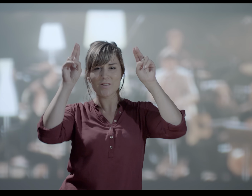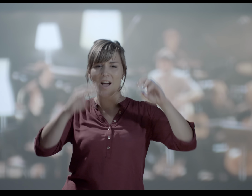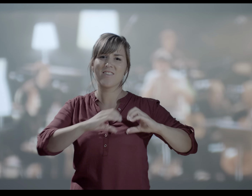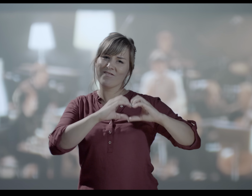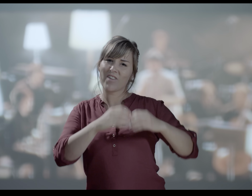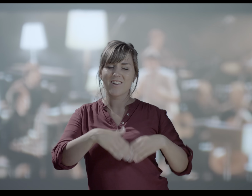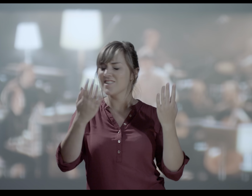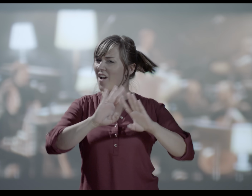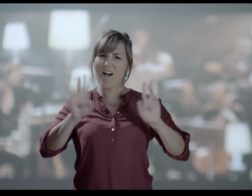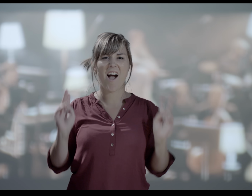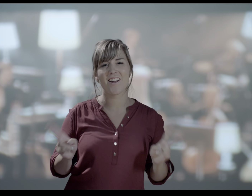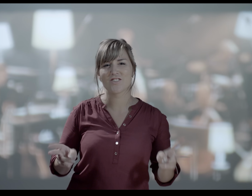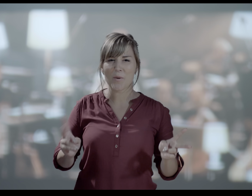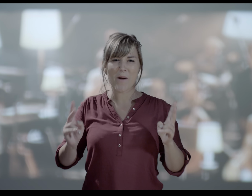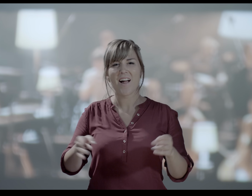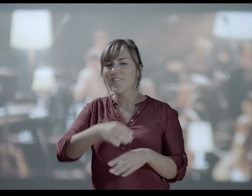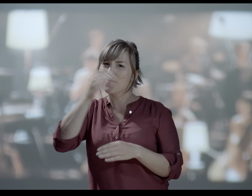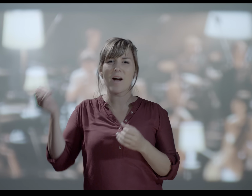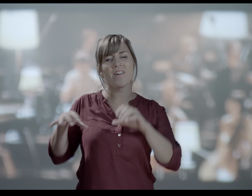Weihnachtsbaum, Osterhase, Valentinstag